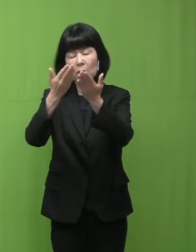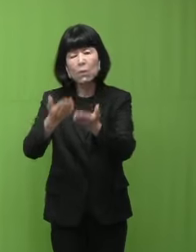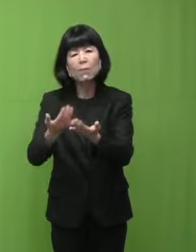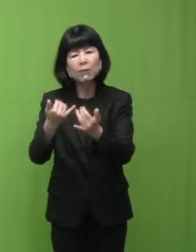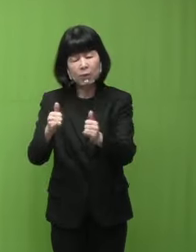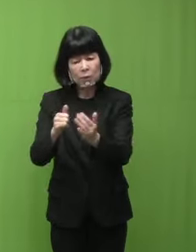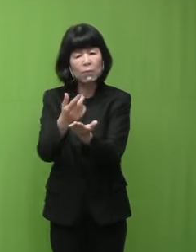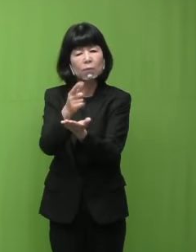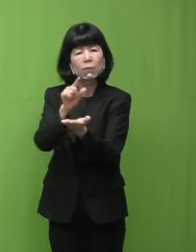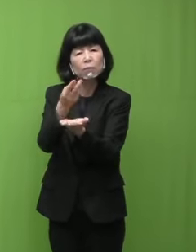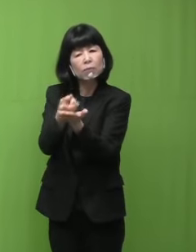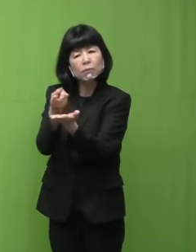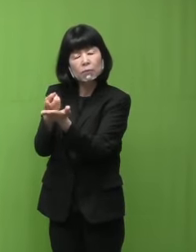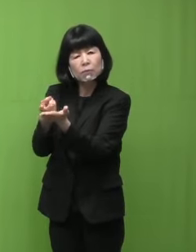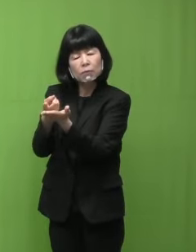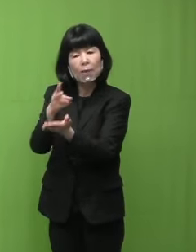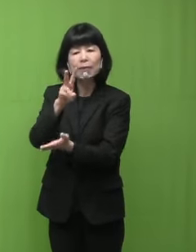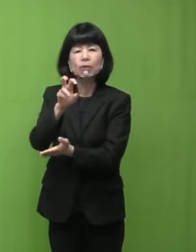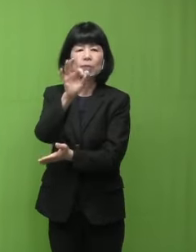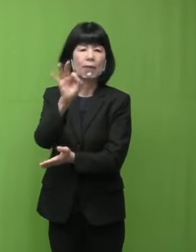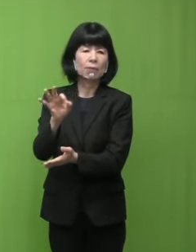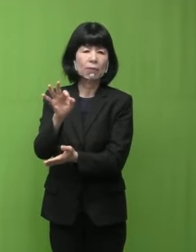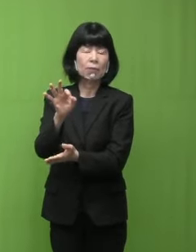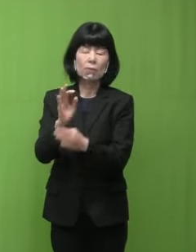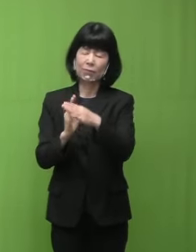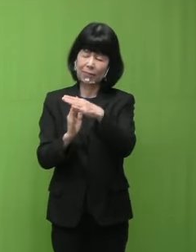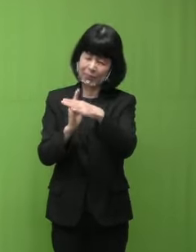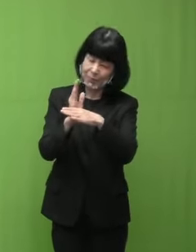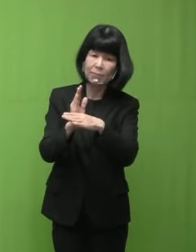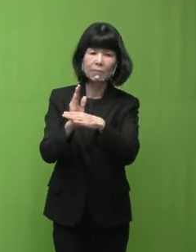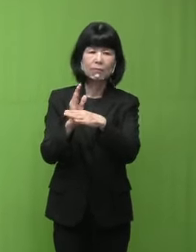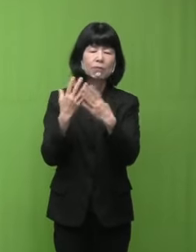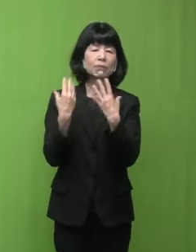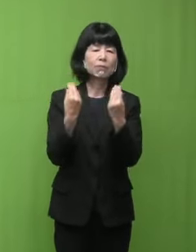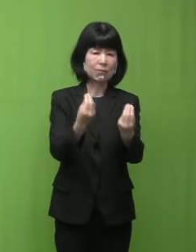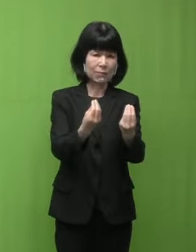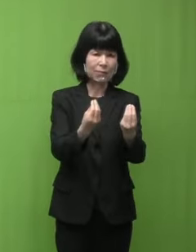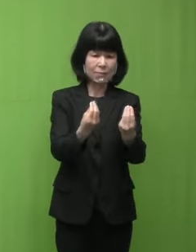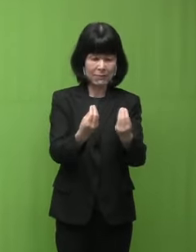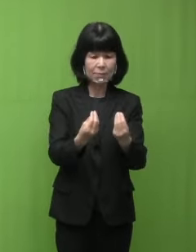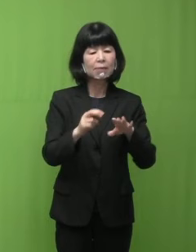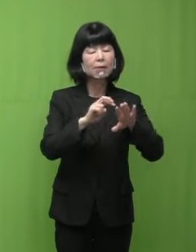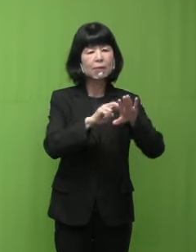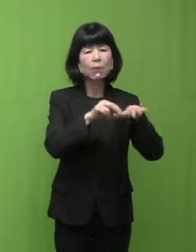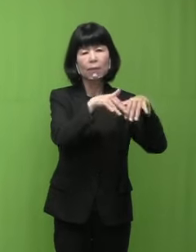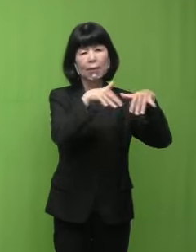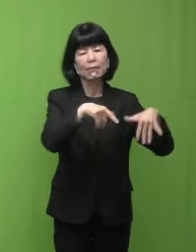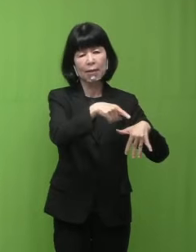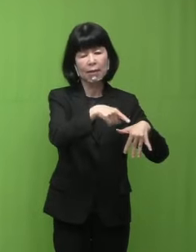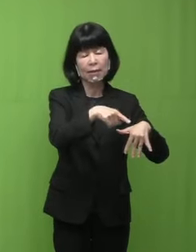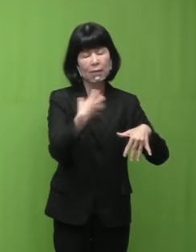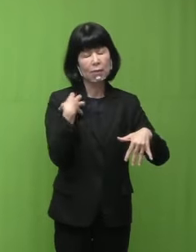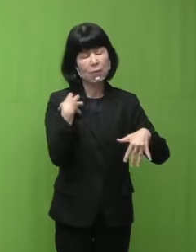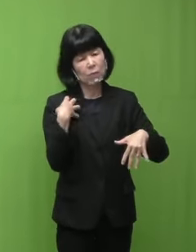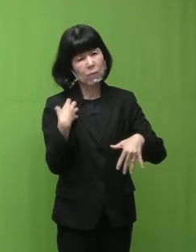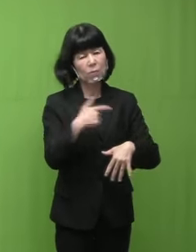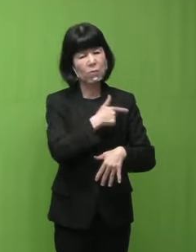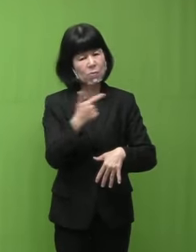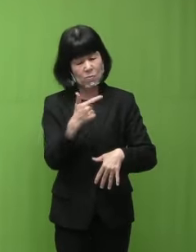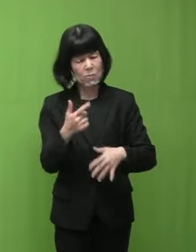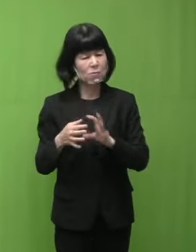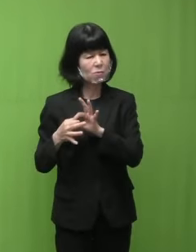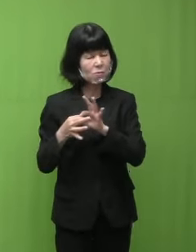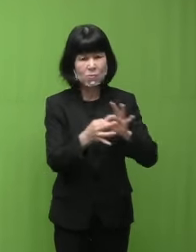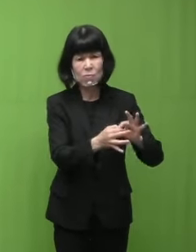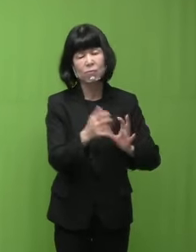占有率は20%を超える状況が続くなど医療体制への負荷は厳しい状況が続い